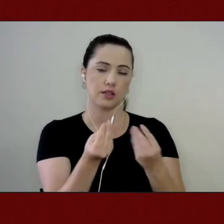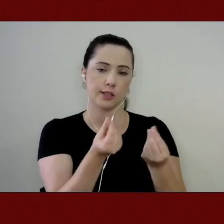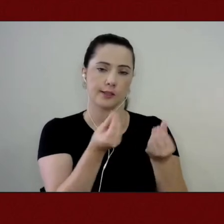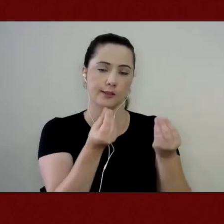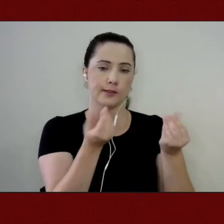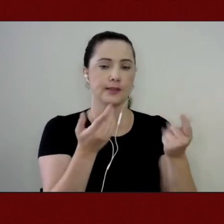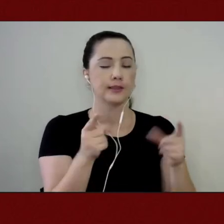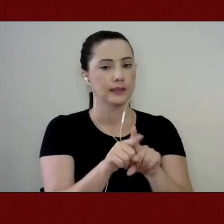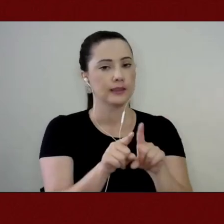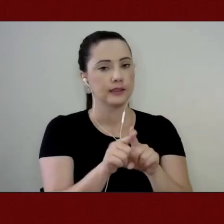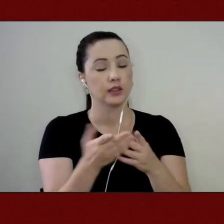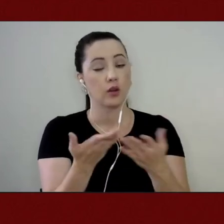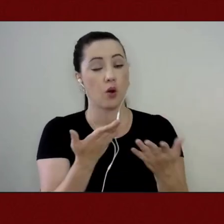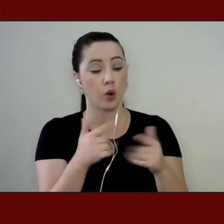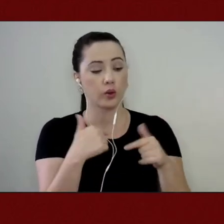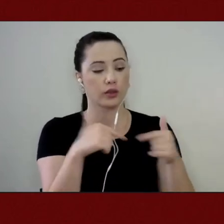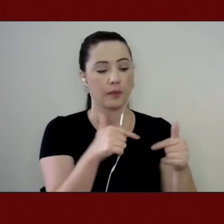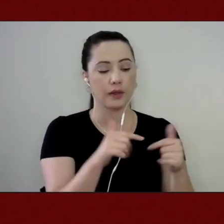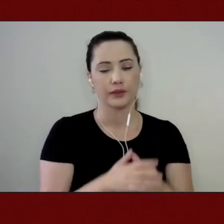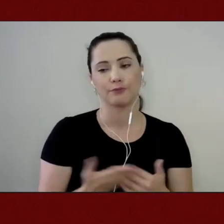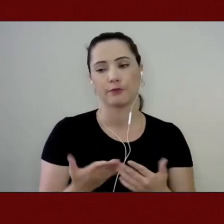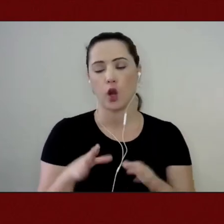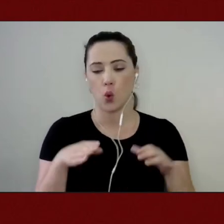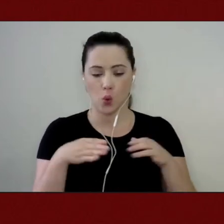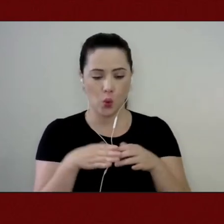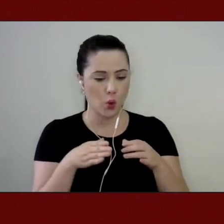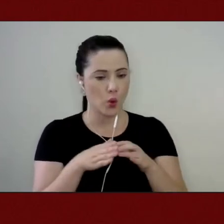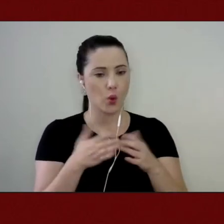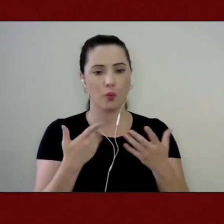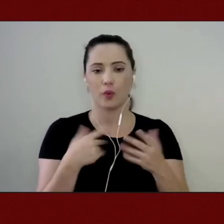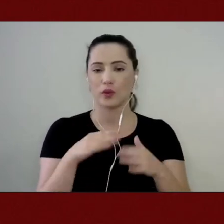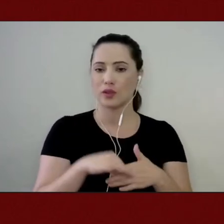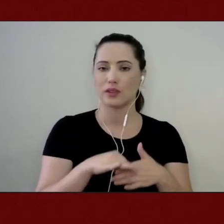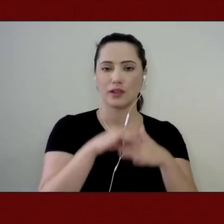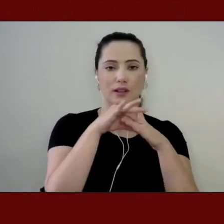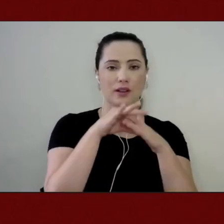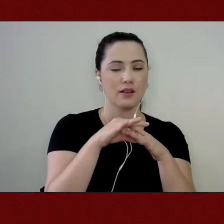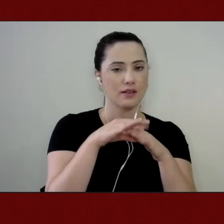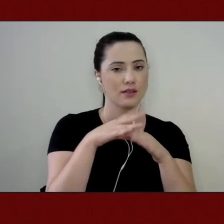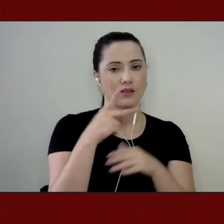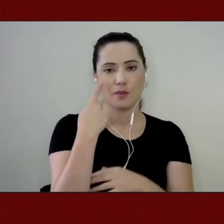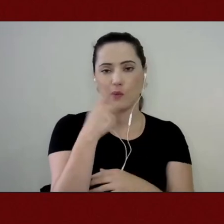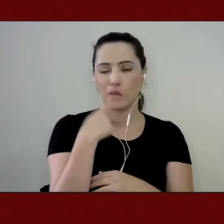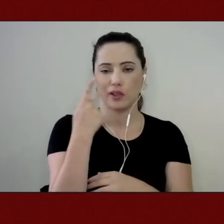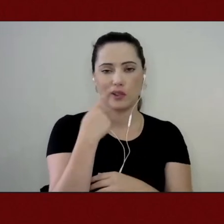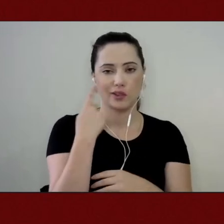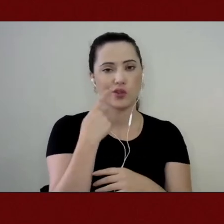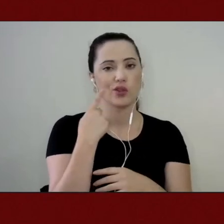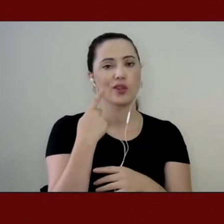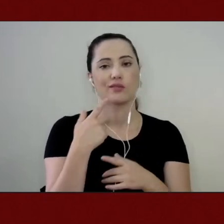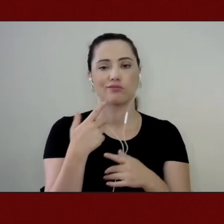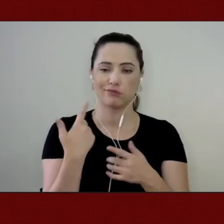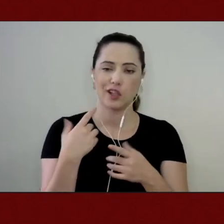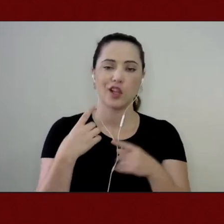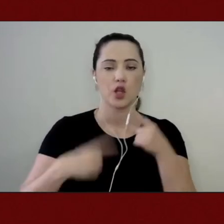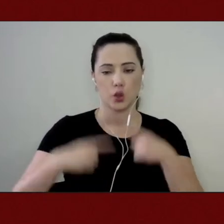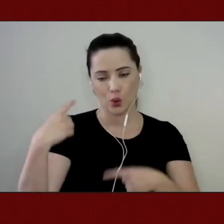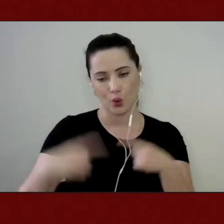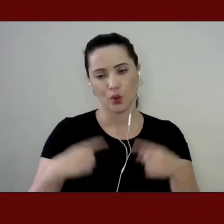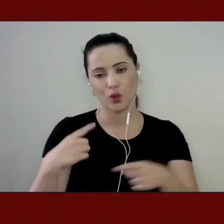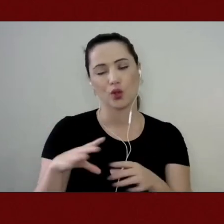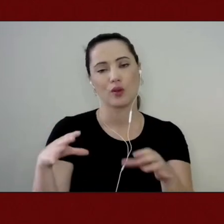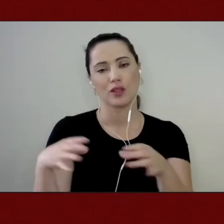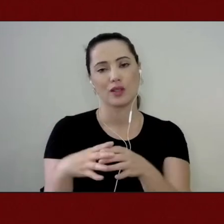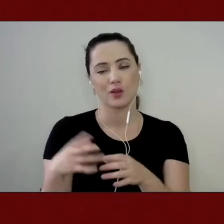as instâncias partidárias, as diretrizes partidárias desses escritores. E aí é interessante que, em dois casos, né, temos dois casos aí muito